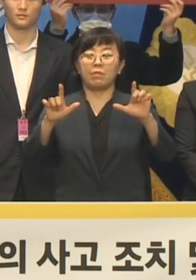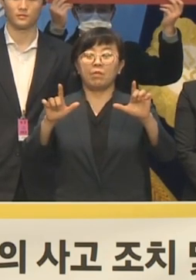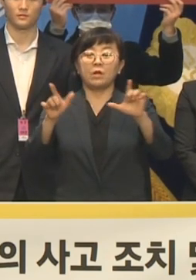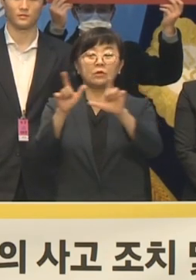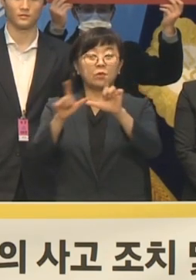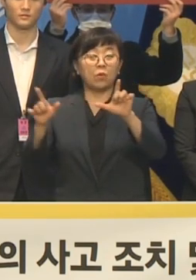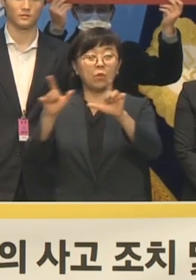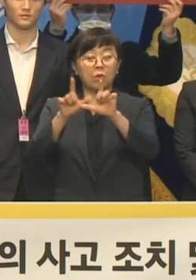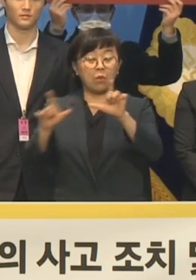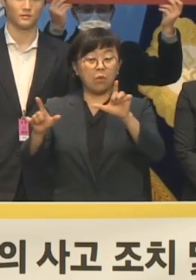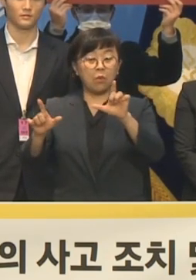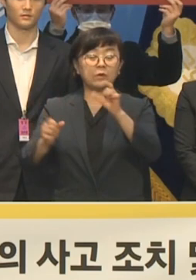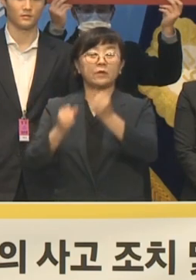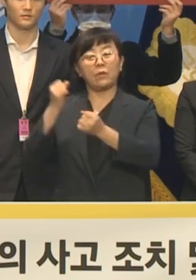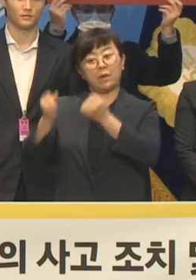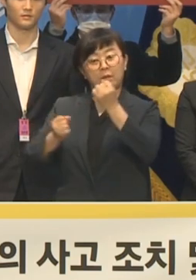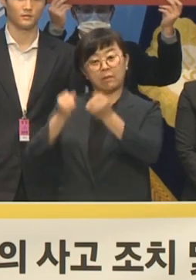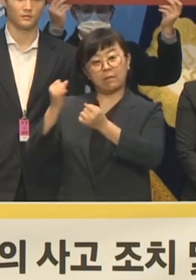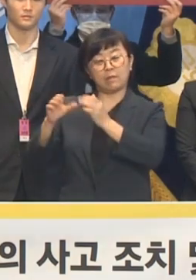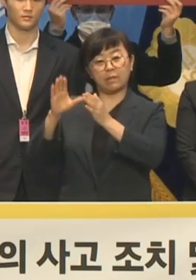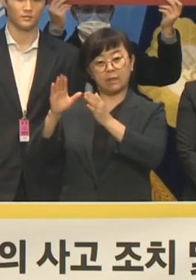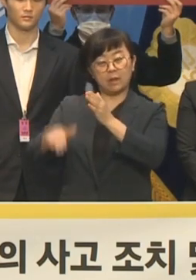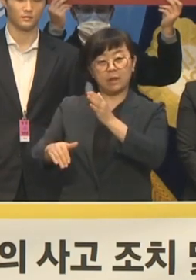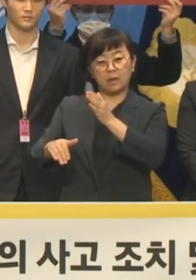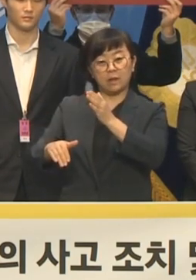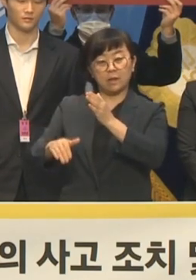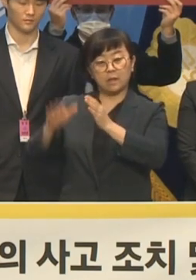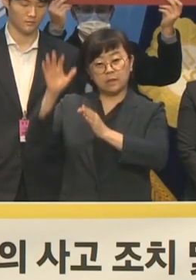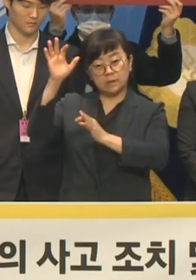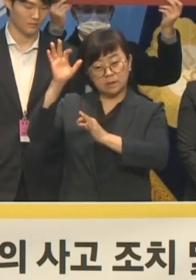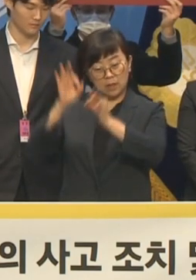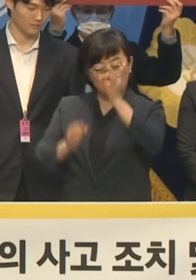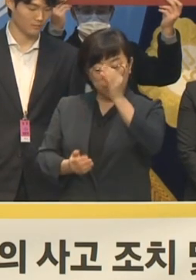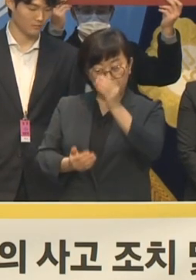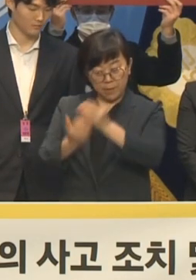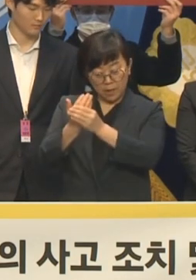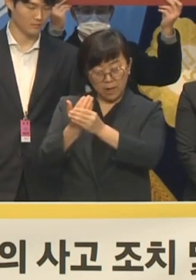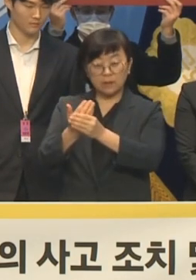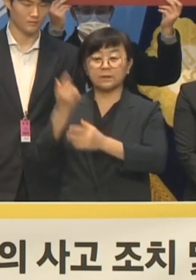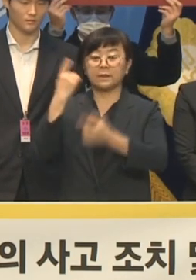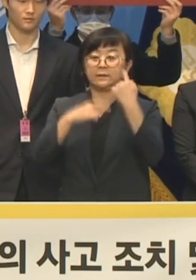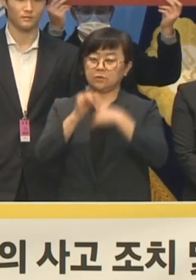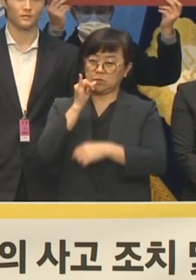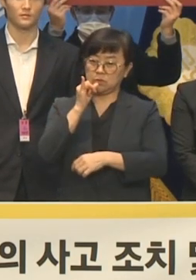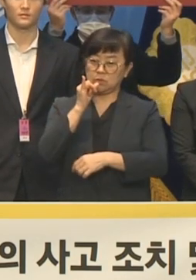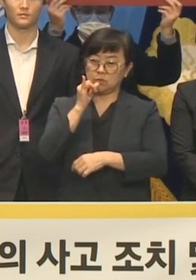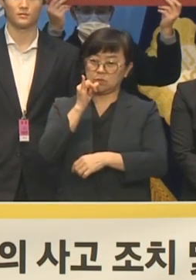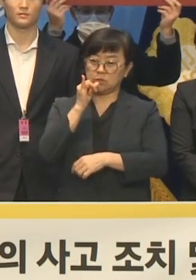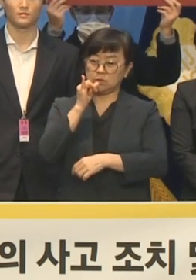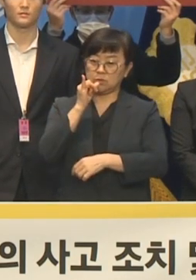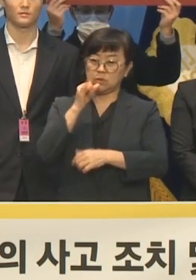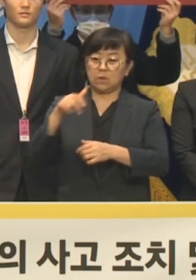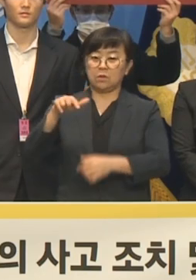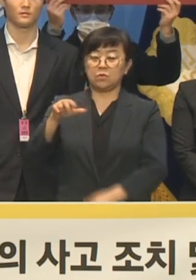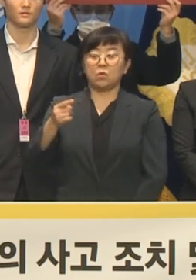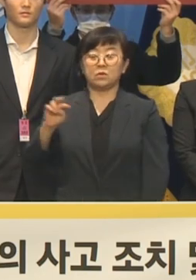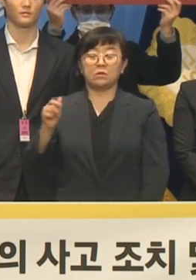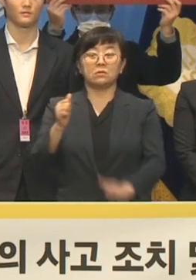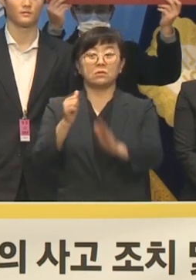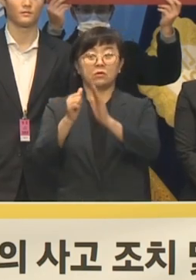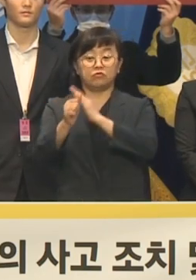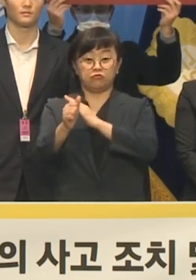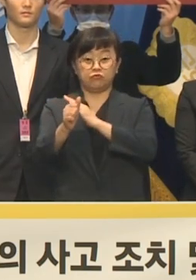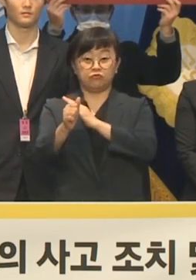도쿄 파라사이클링 대회에서 사고로 큰 부상을 입게 되었는데 조선 선수의